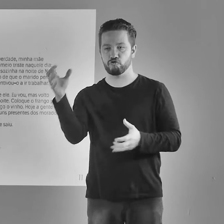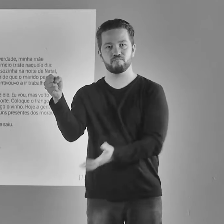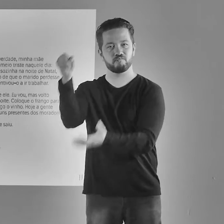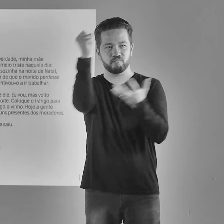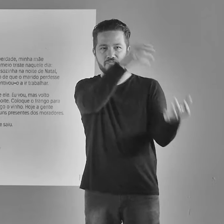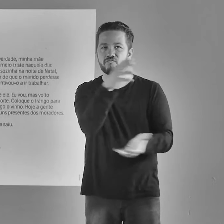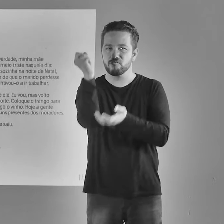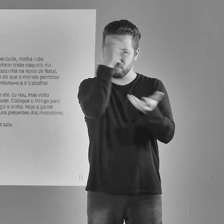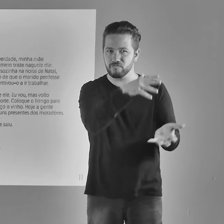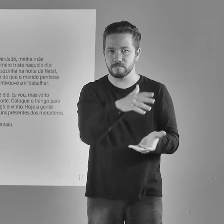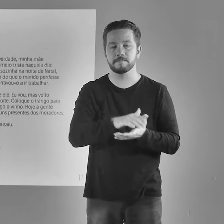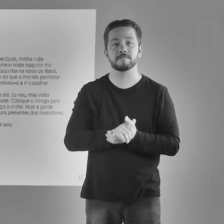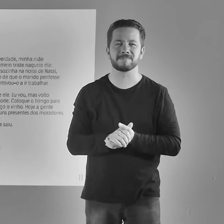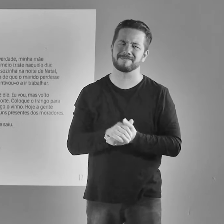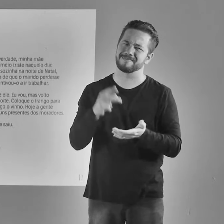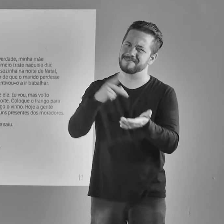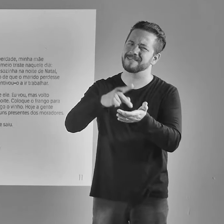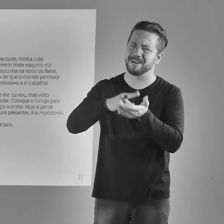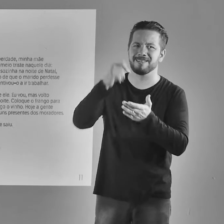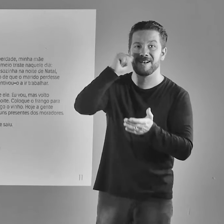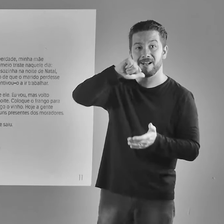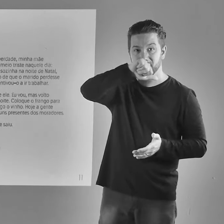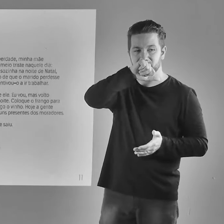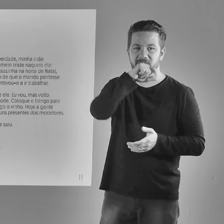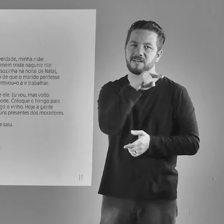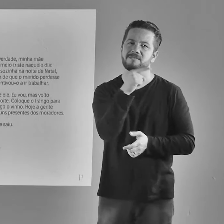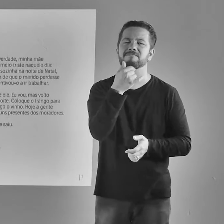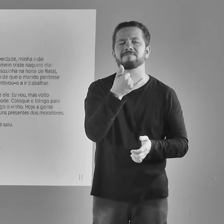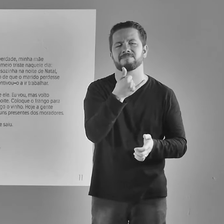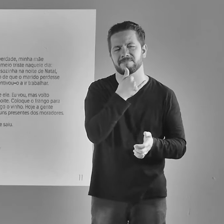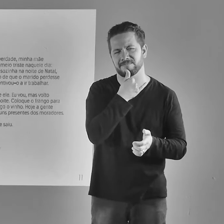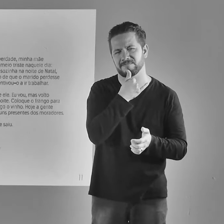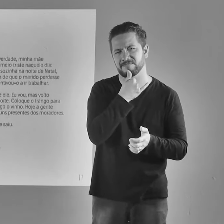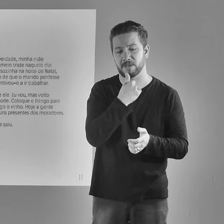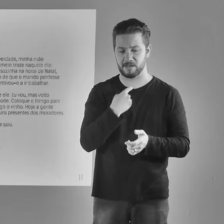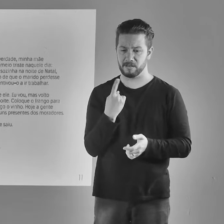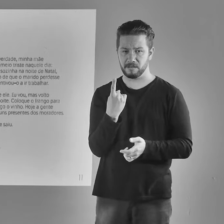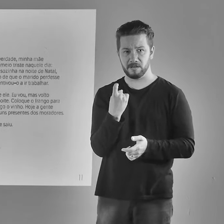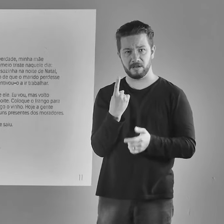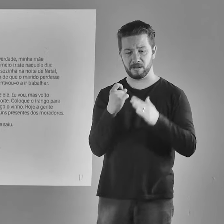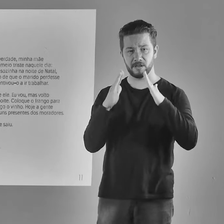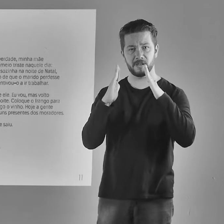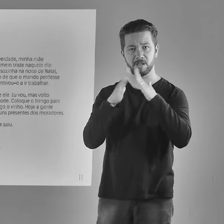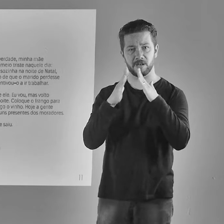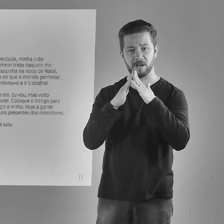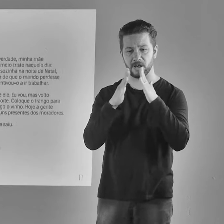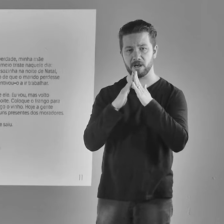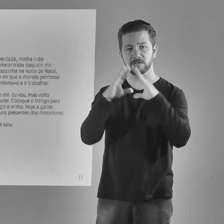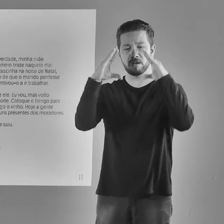verdade, minha mãe também estava meio triste naquele dia. Não queria ficar na noite de Natal